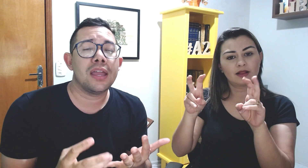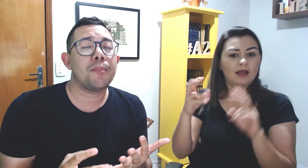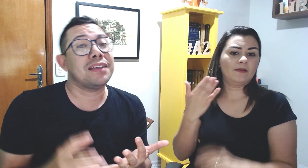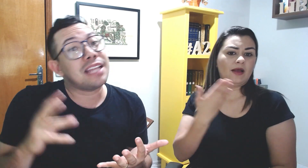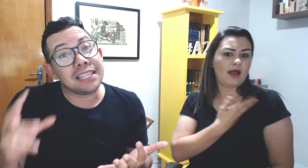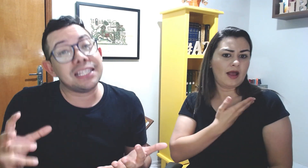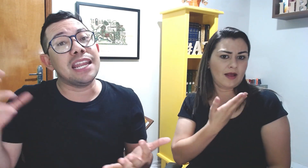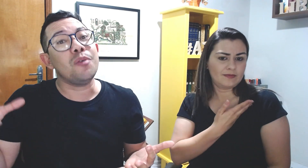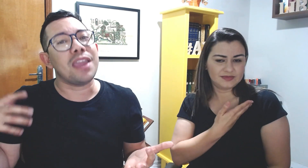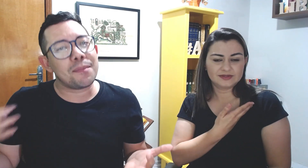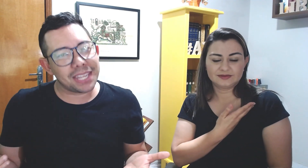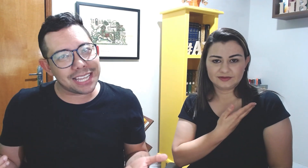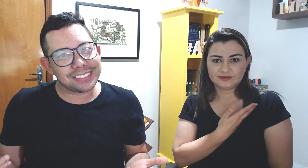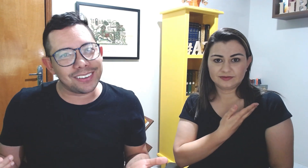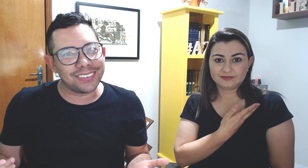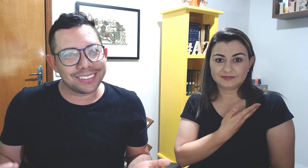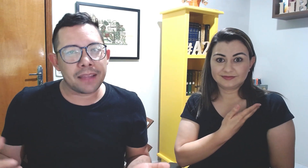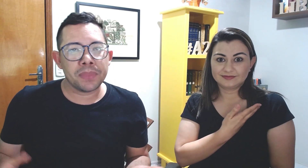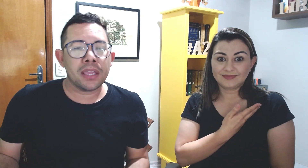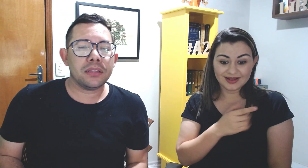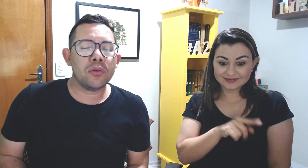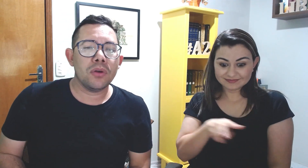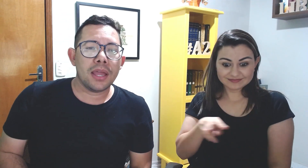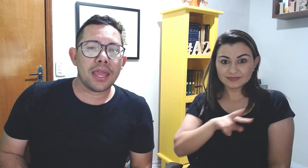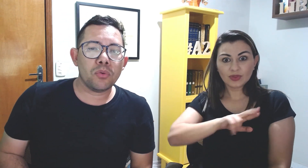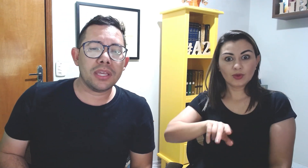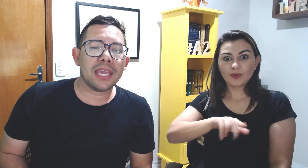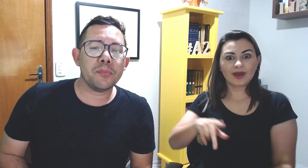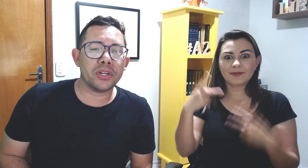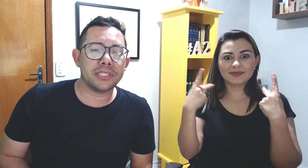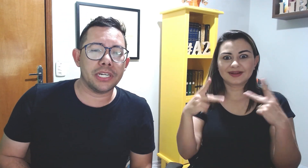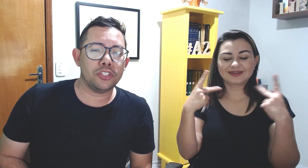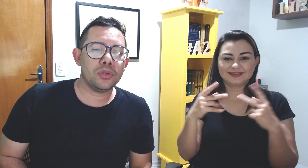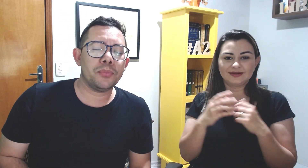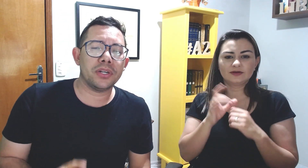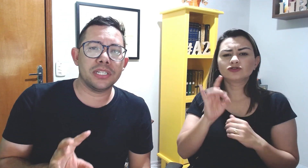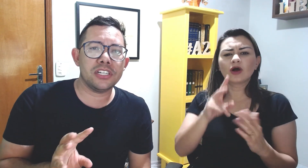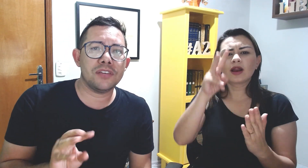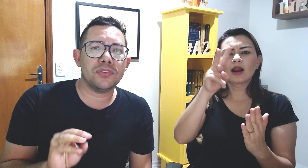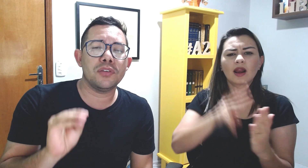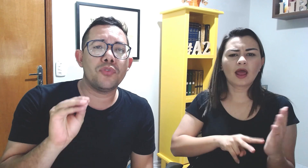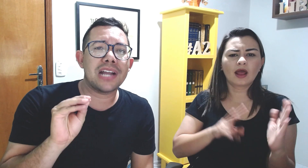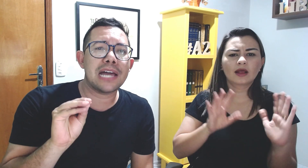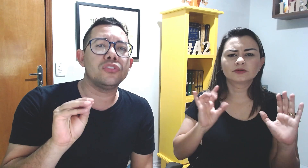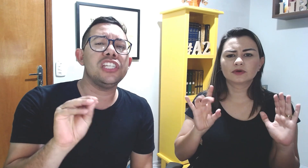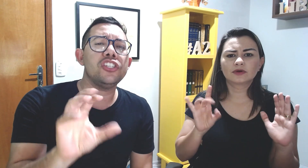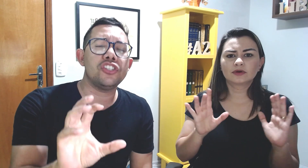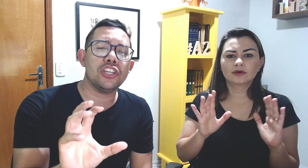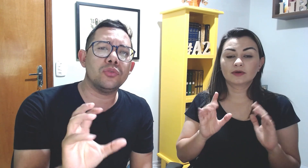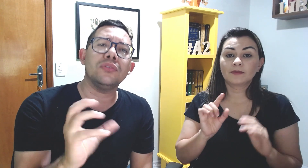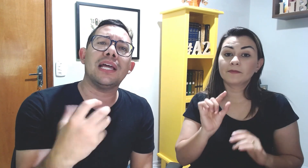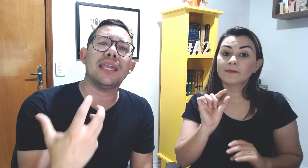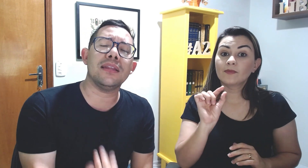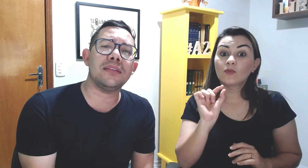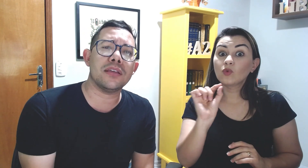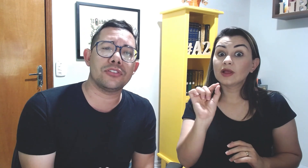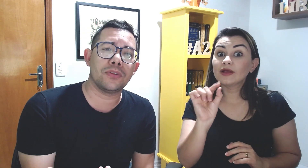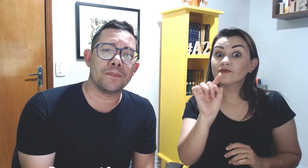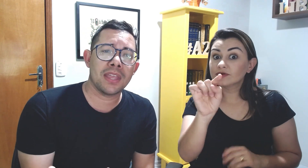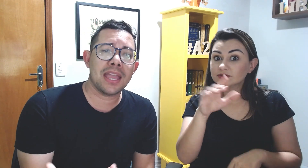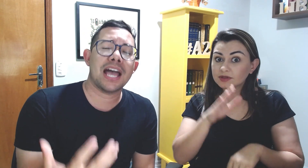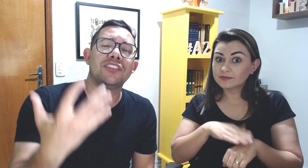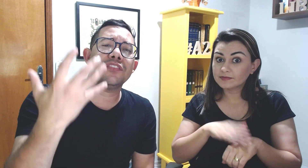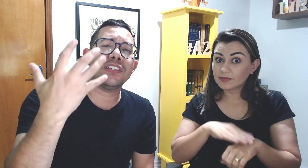amizade, mas ainda não é a pregação, tá? Então, o que é importante? O importante é você focar no sentido daquele